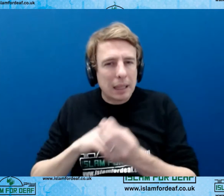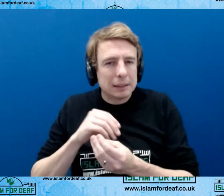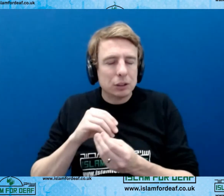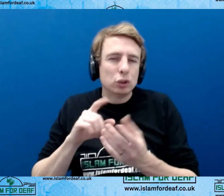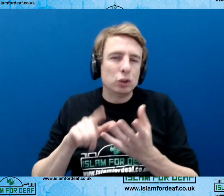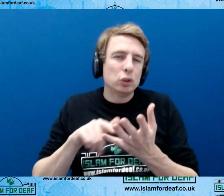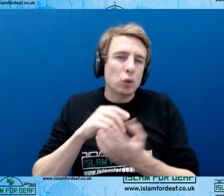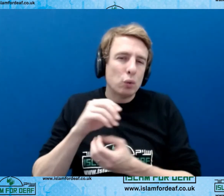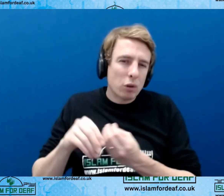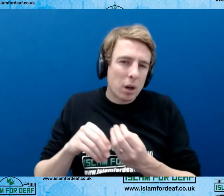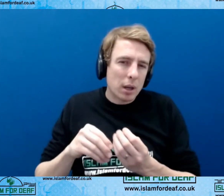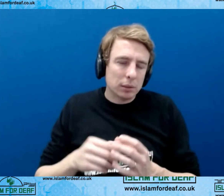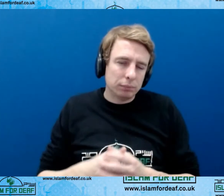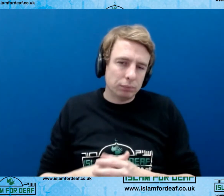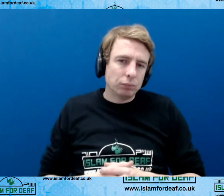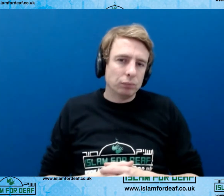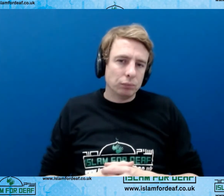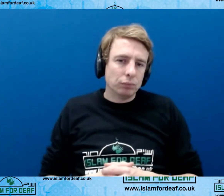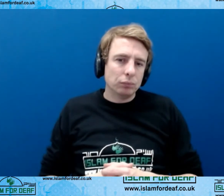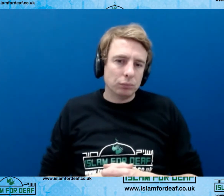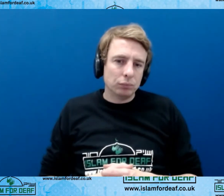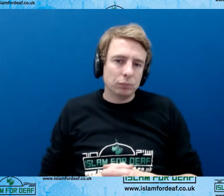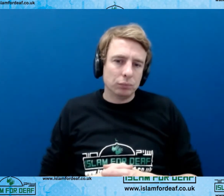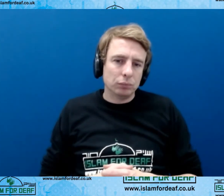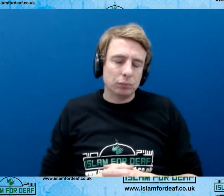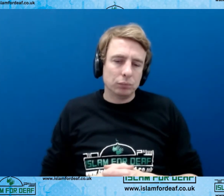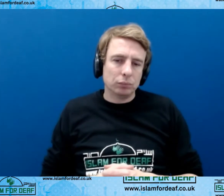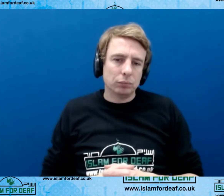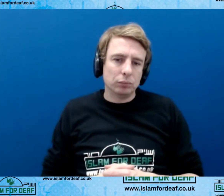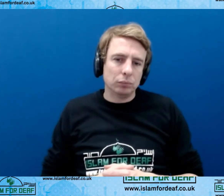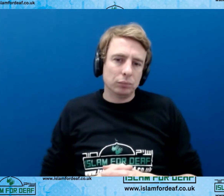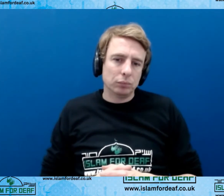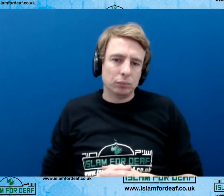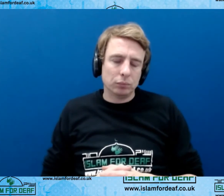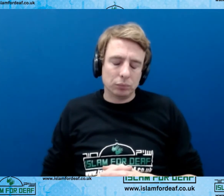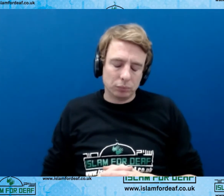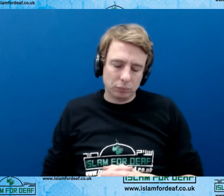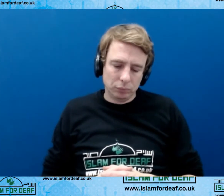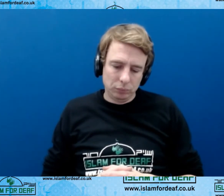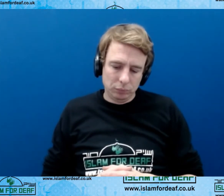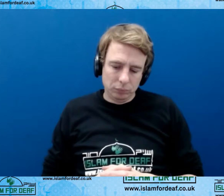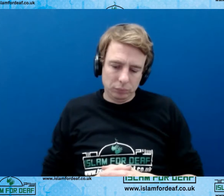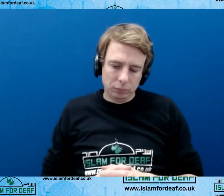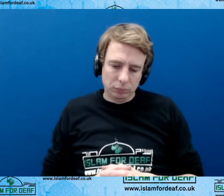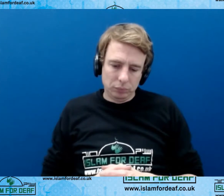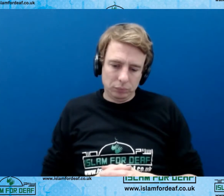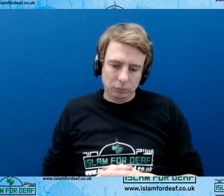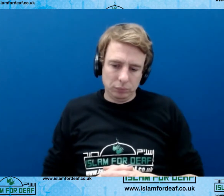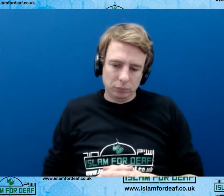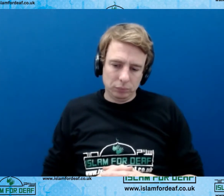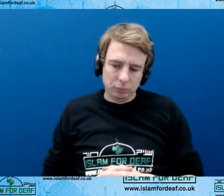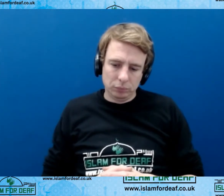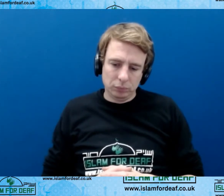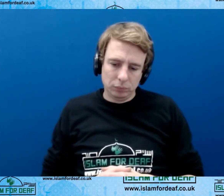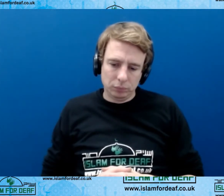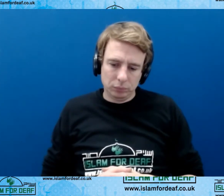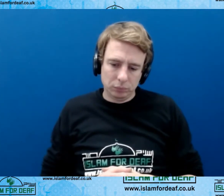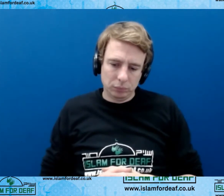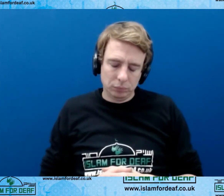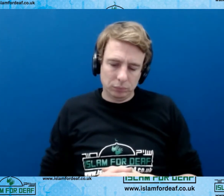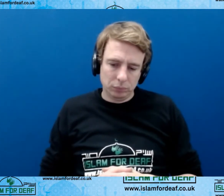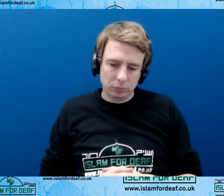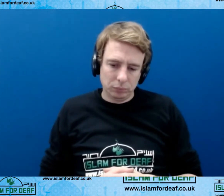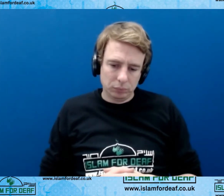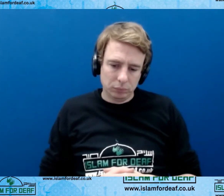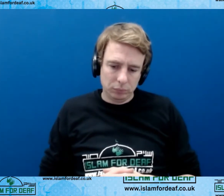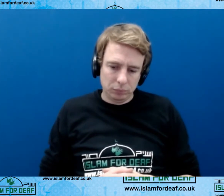ثالثا وتواصوا بالحق أي تواصوا بدين الله وصوا بعضهم بعضا يحثون بعضهم على دين الله